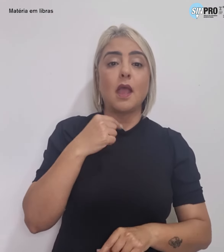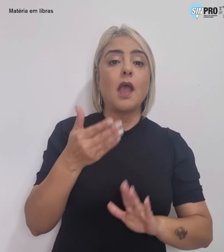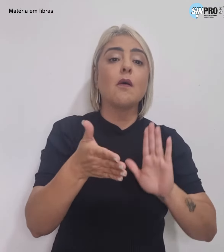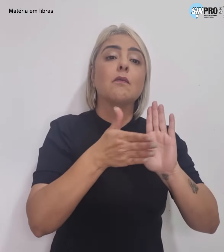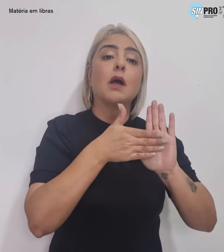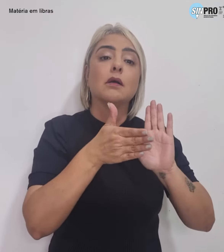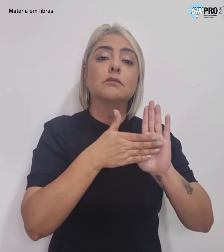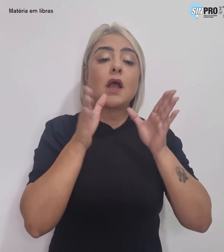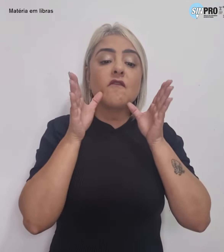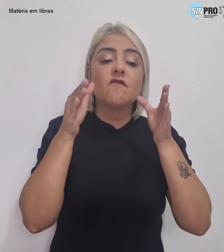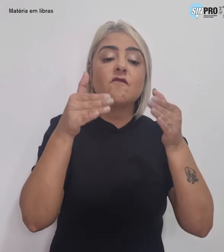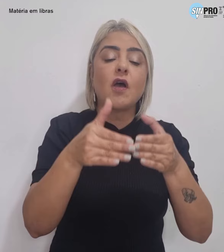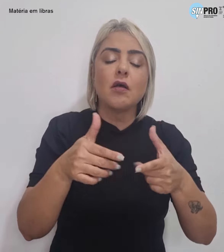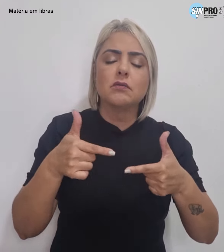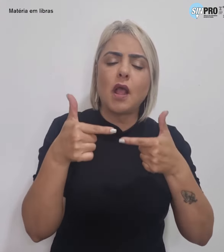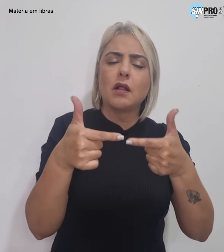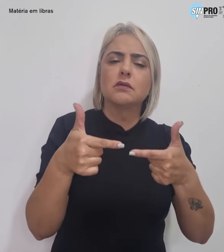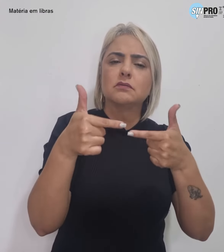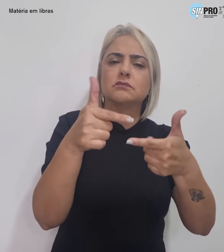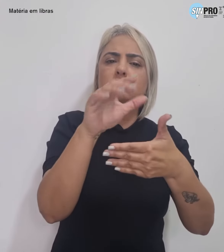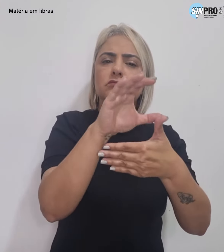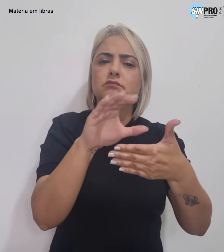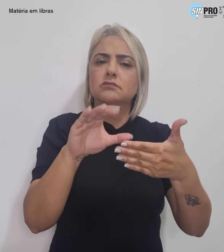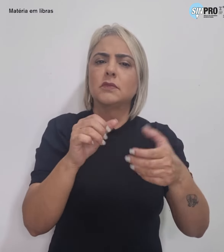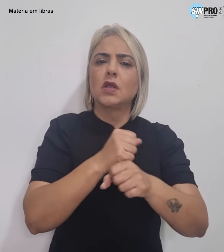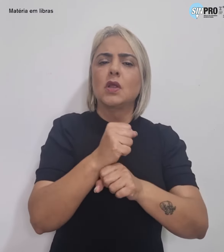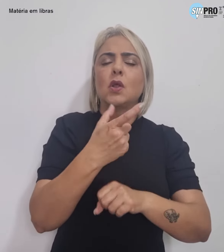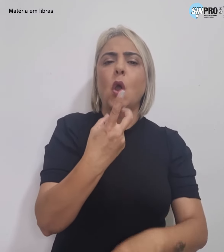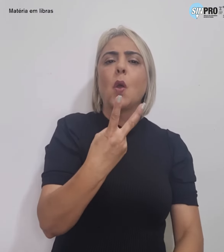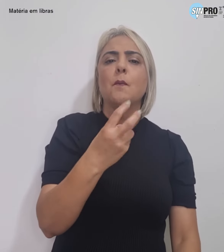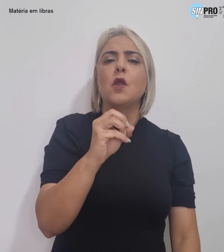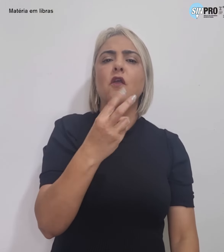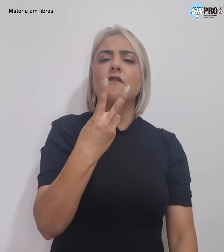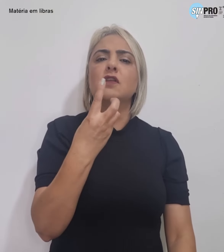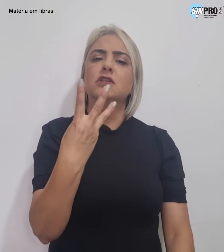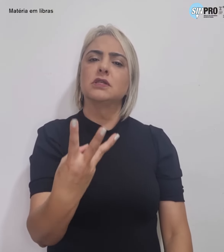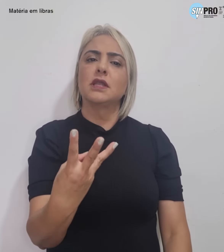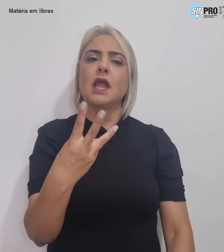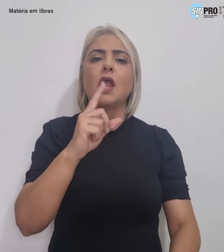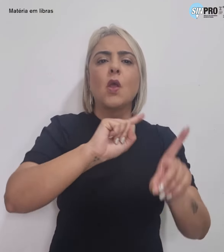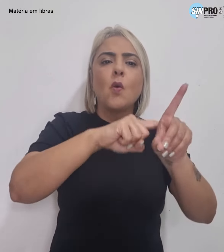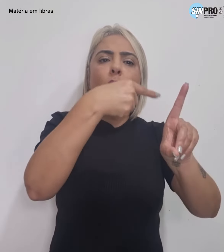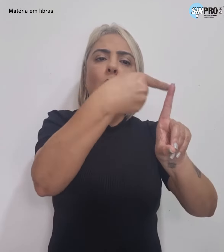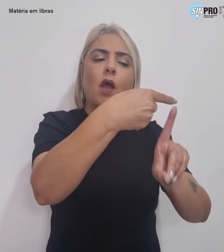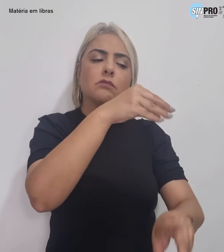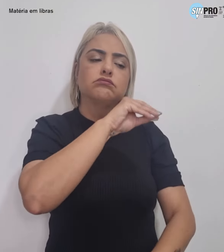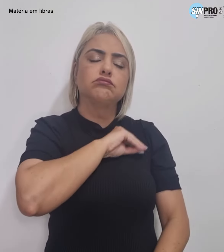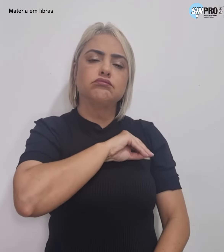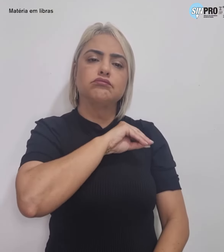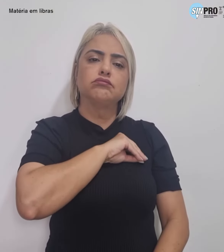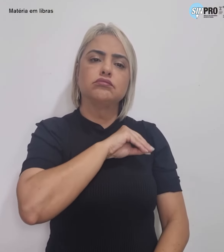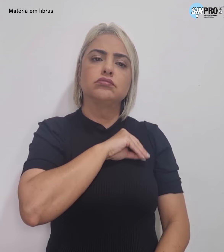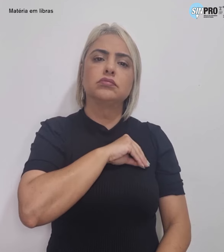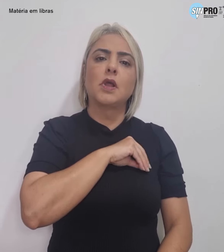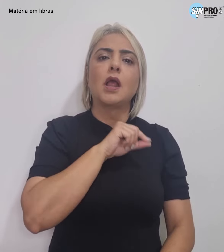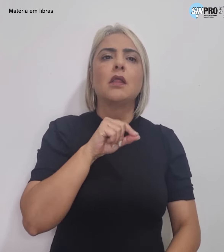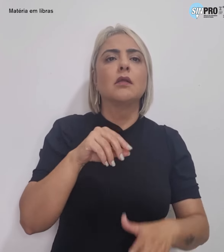central nas lutas da categoria em 2023, o reajuste salarial dentro de um processo de